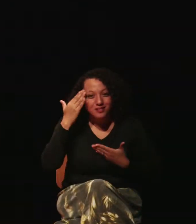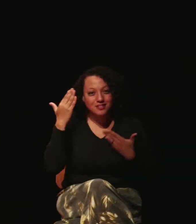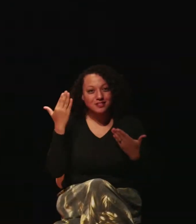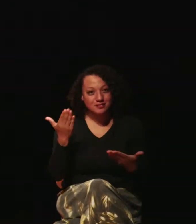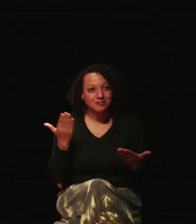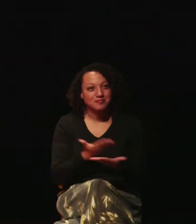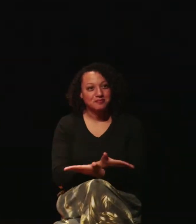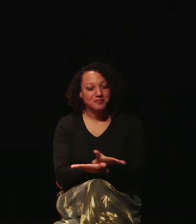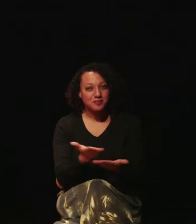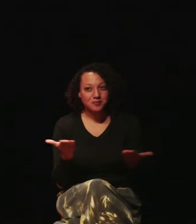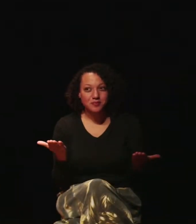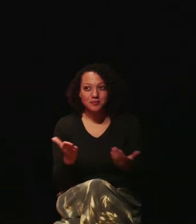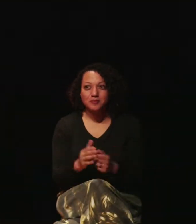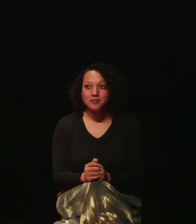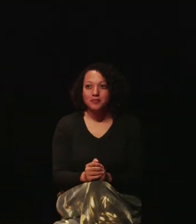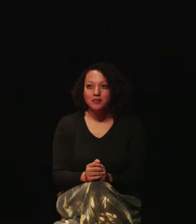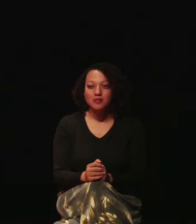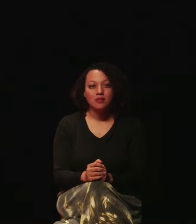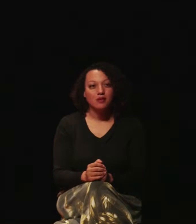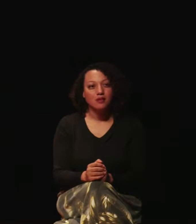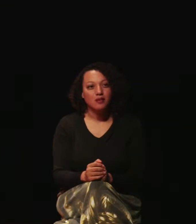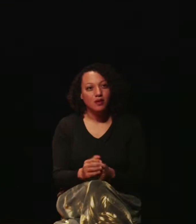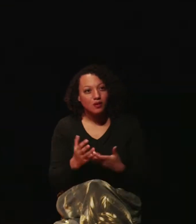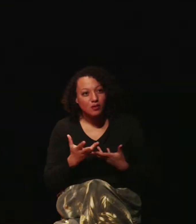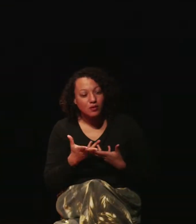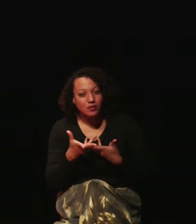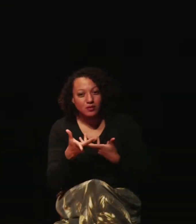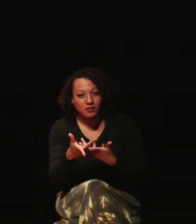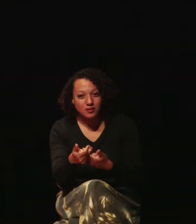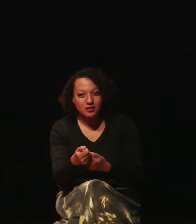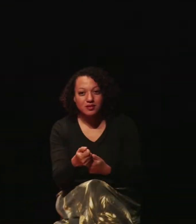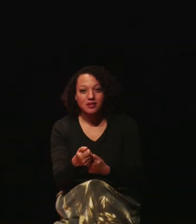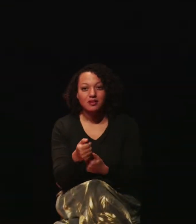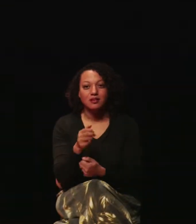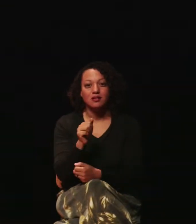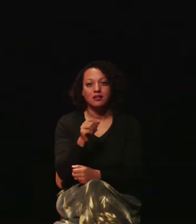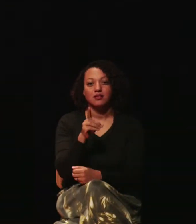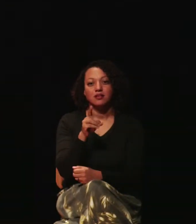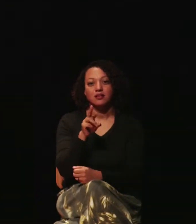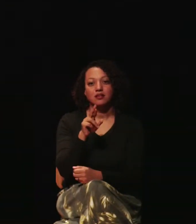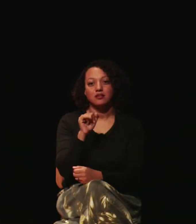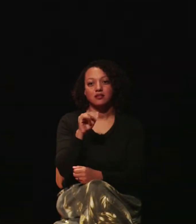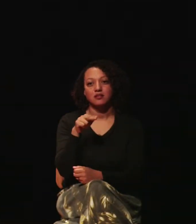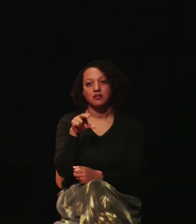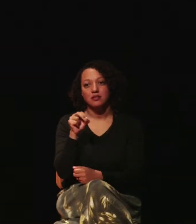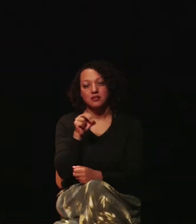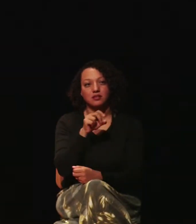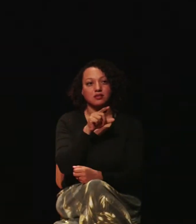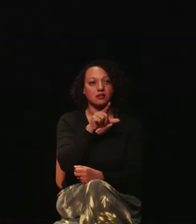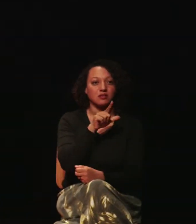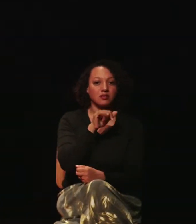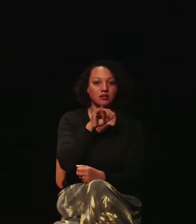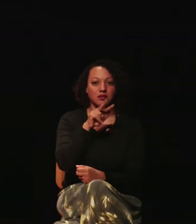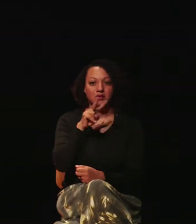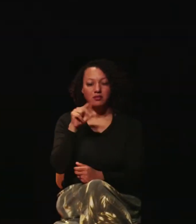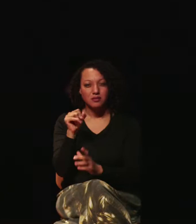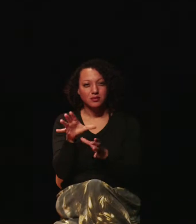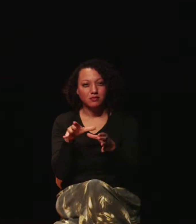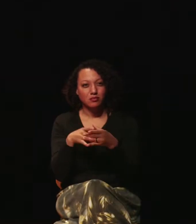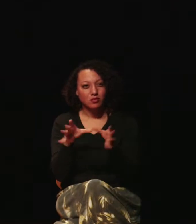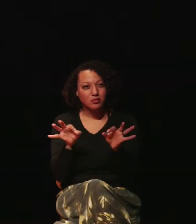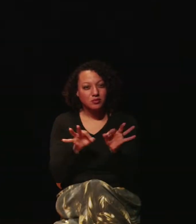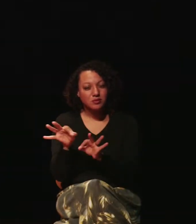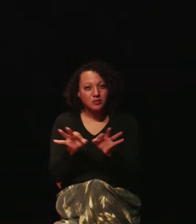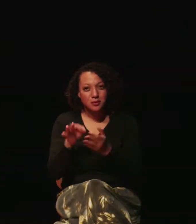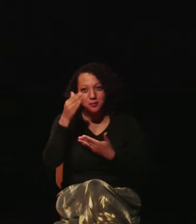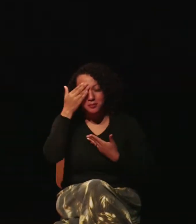muito pelo convite, tanto Adriano, a Lilia, toda a organização. Muito obrigado